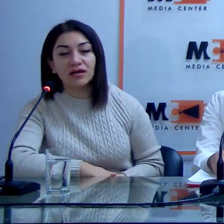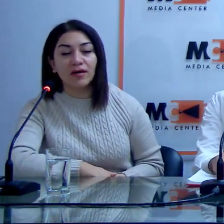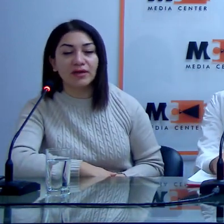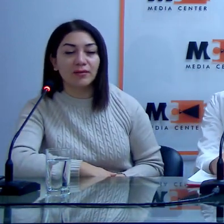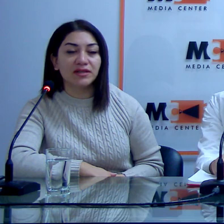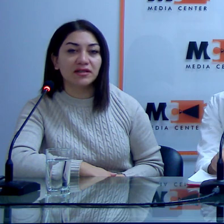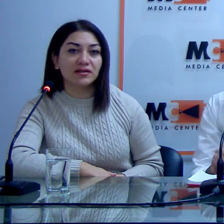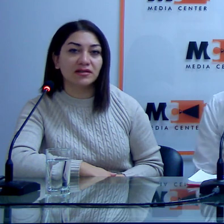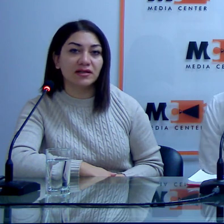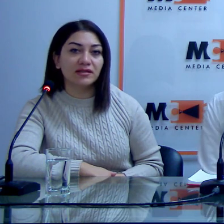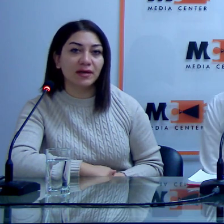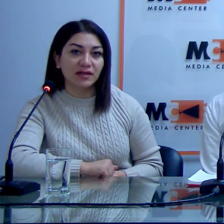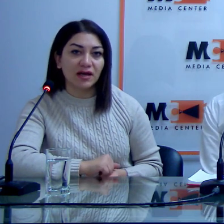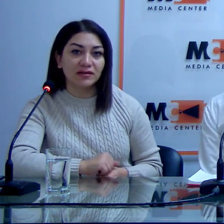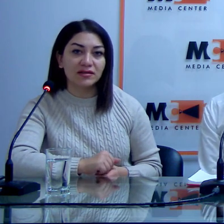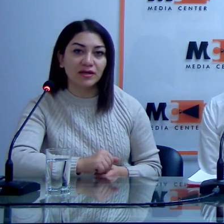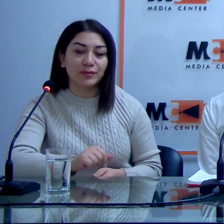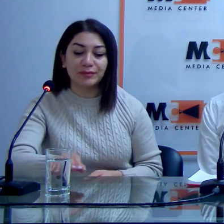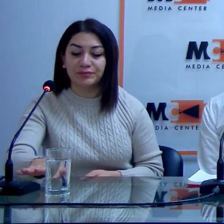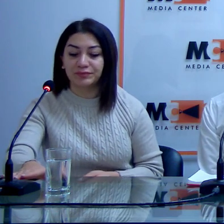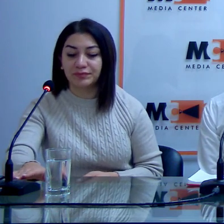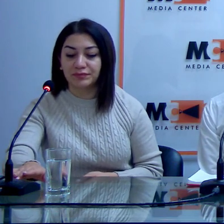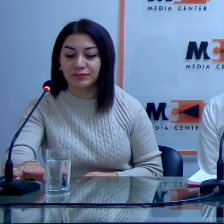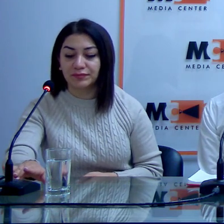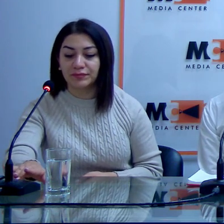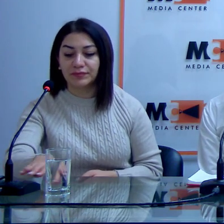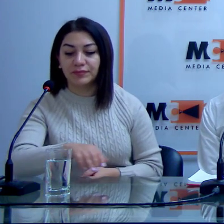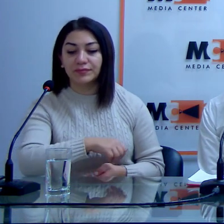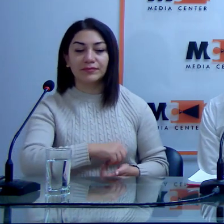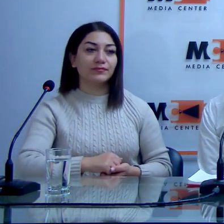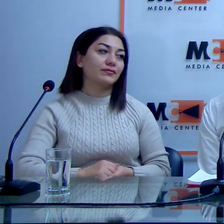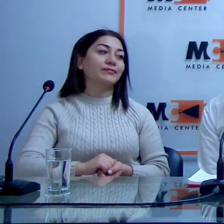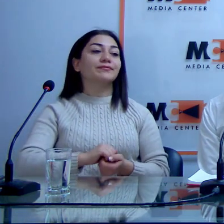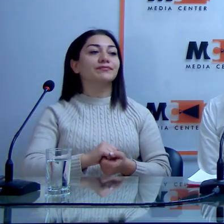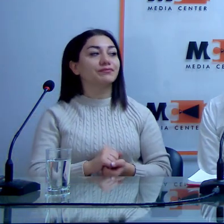պակասը ամենամեծ խնդիրներից մեկն է հանդիսանում։